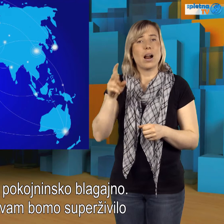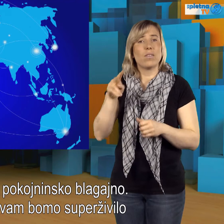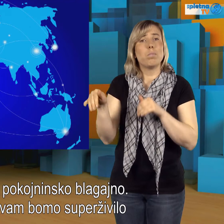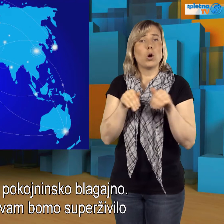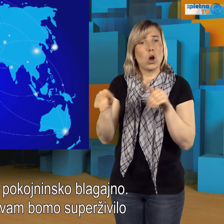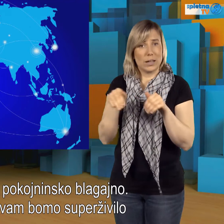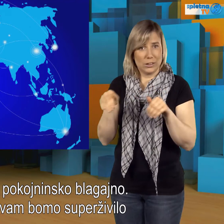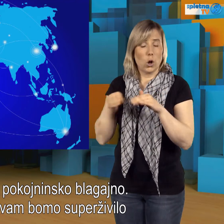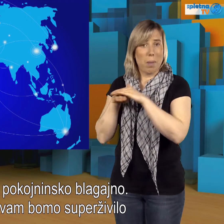blagajno.